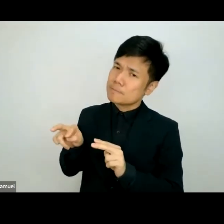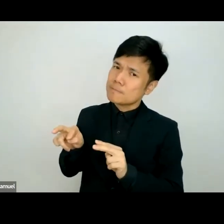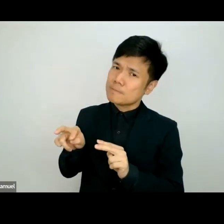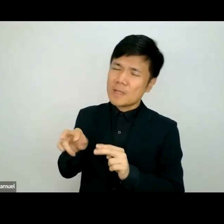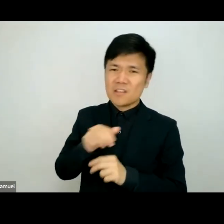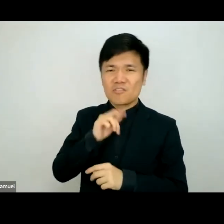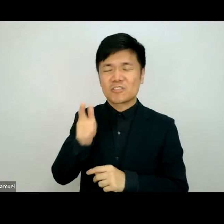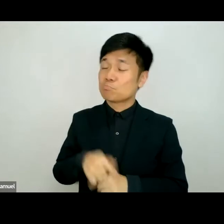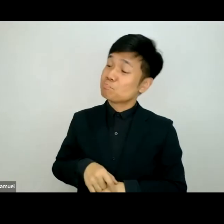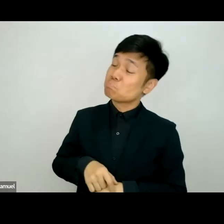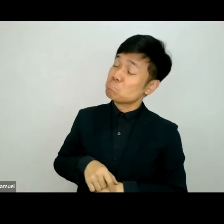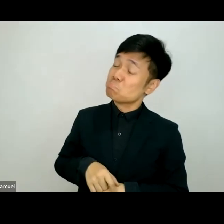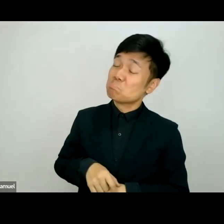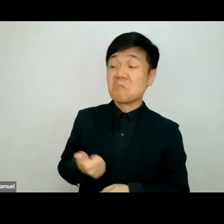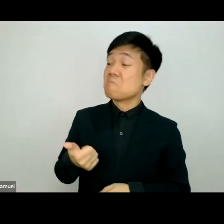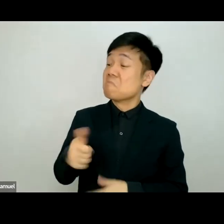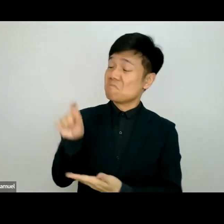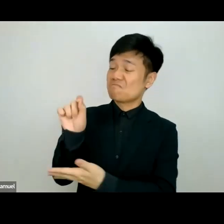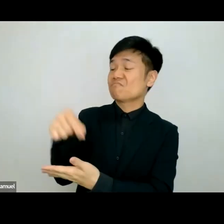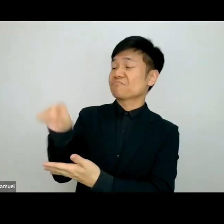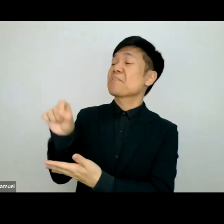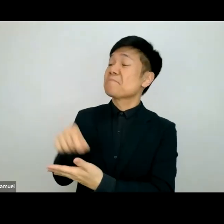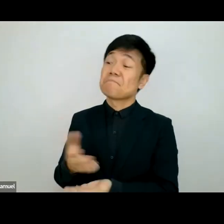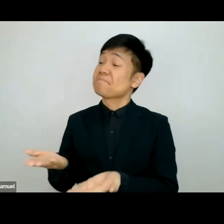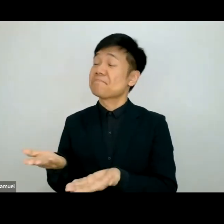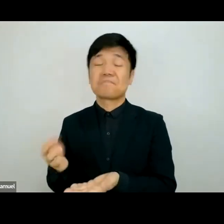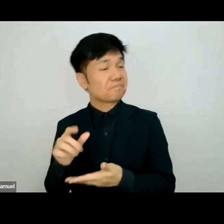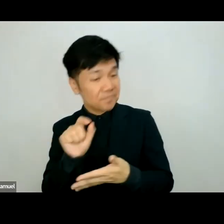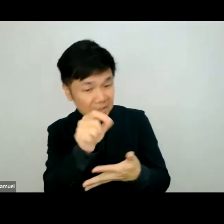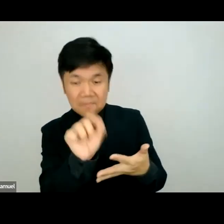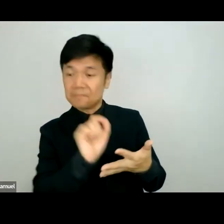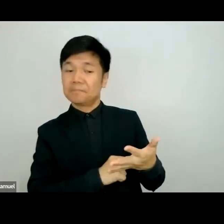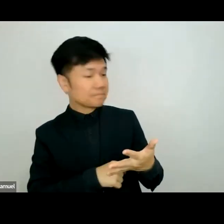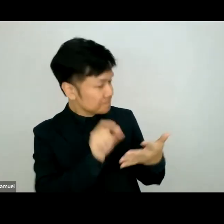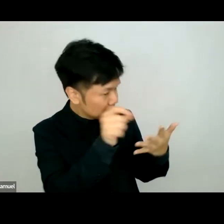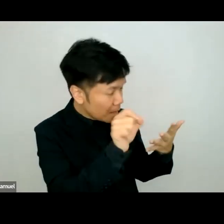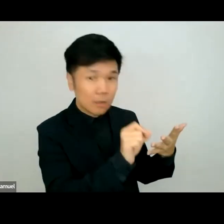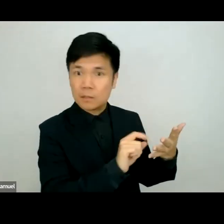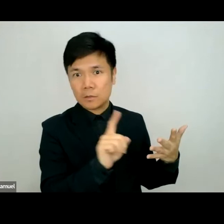de voir cette question, d'examiner cette question.